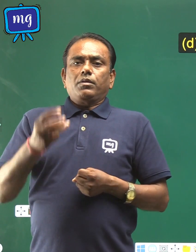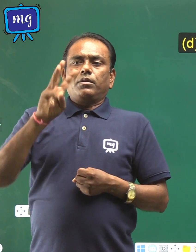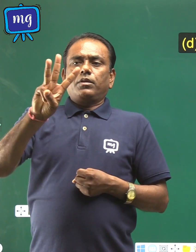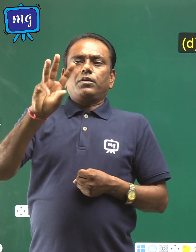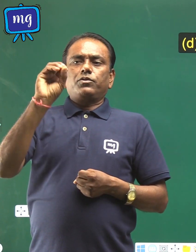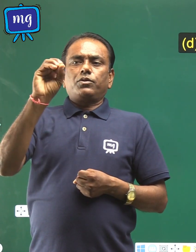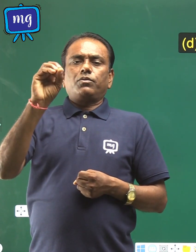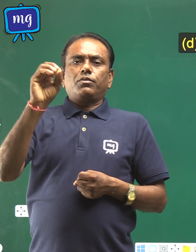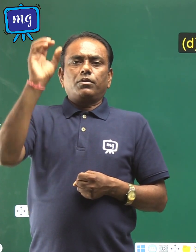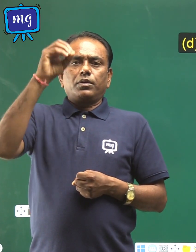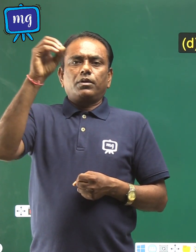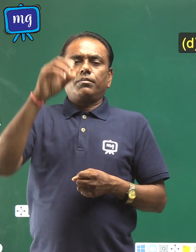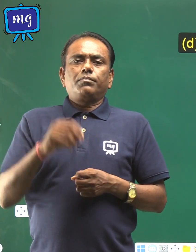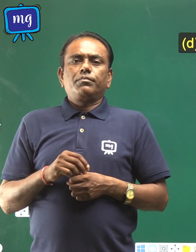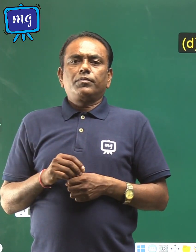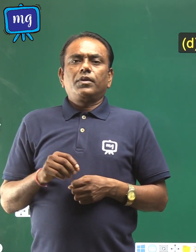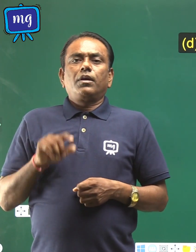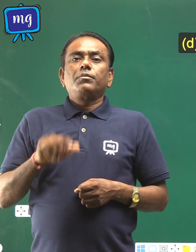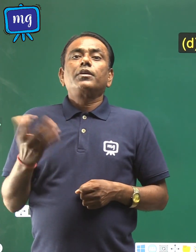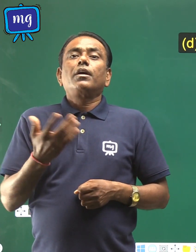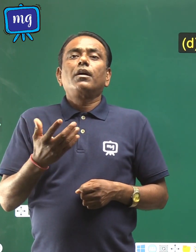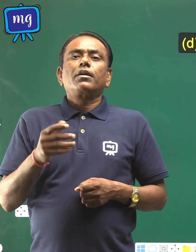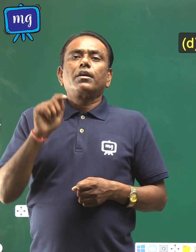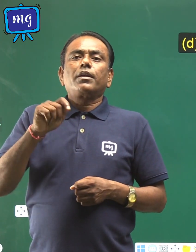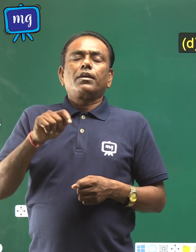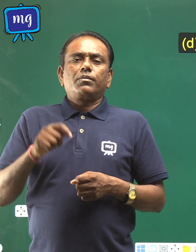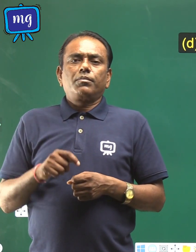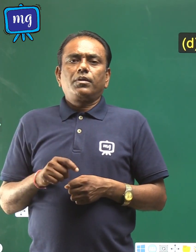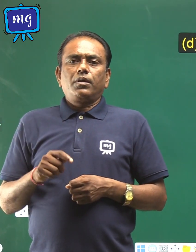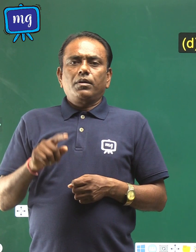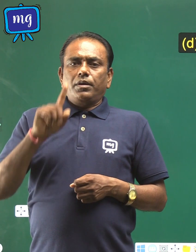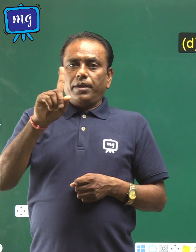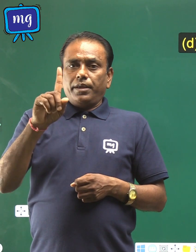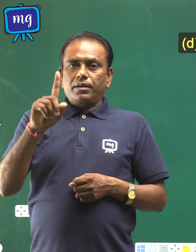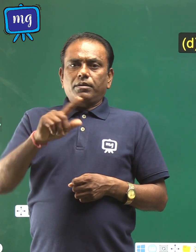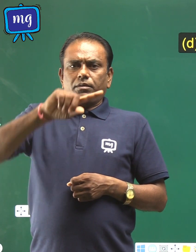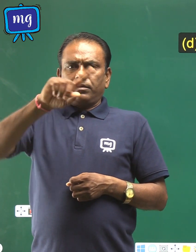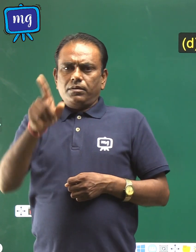का। तो हम क्या करेंगे, एक चाप